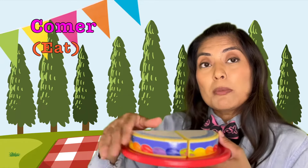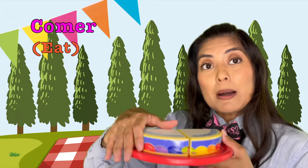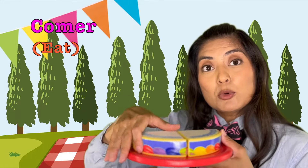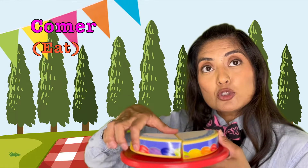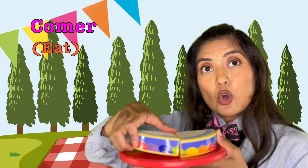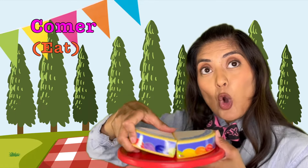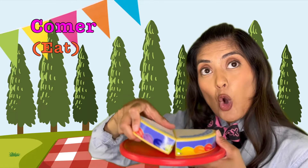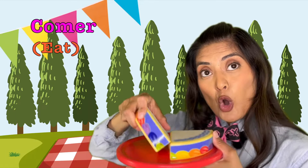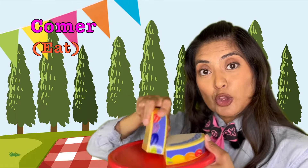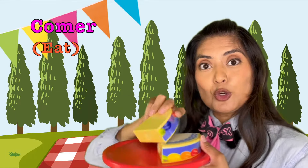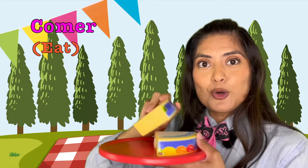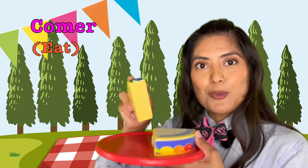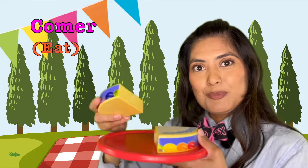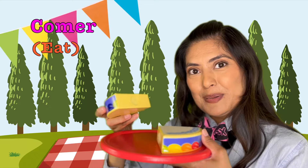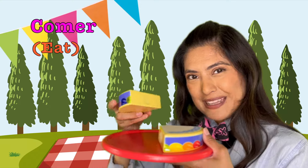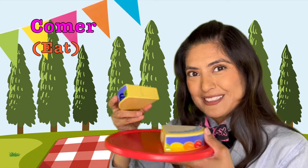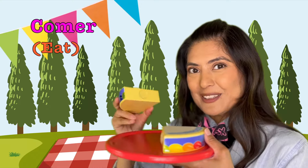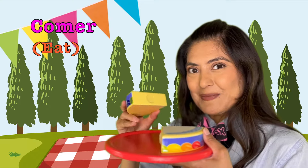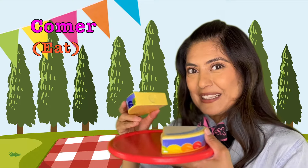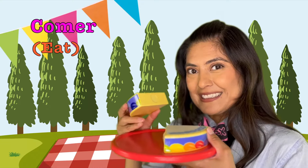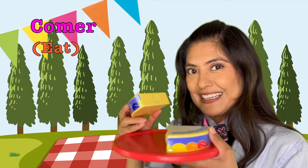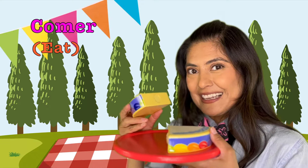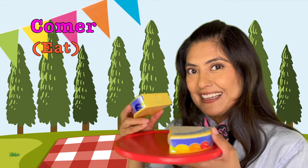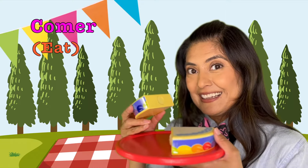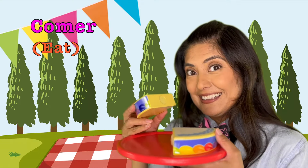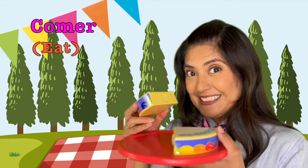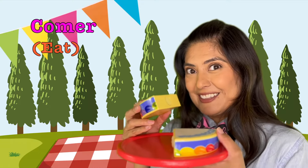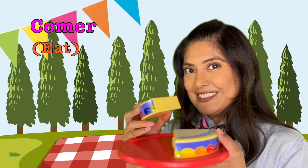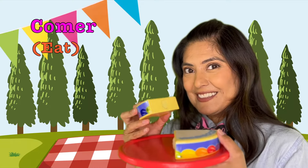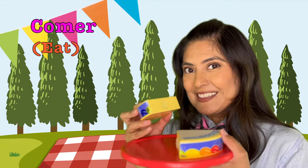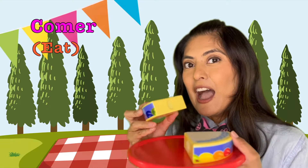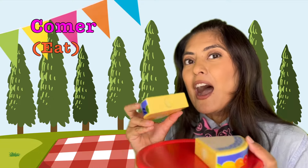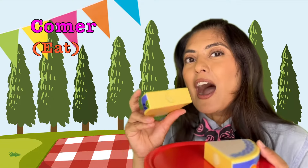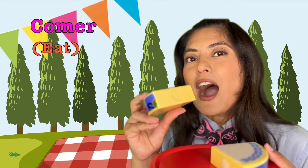Comamos otro pedazo de pastel. ¿Listo?